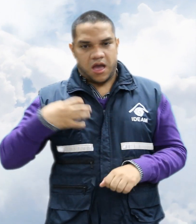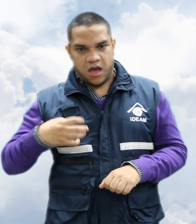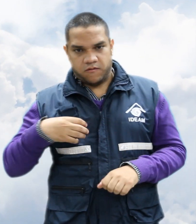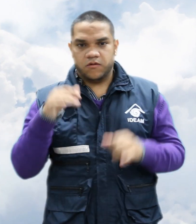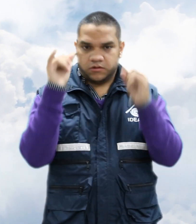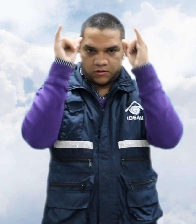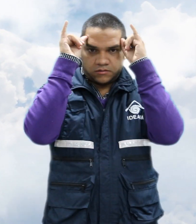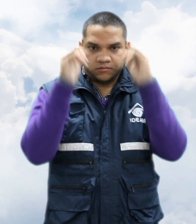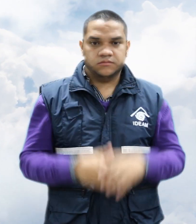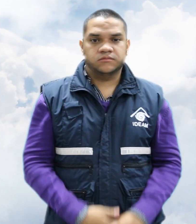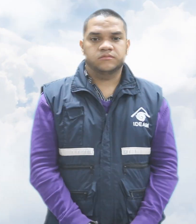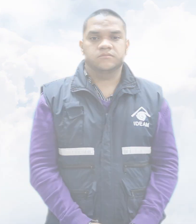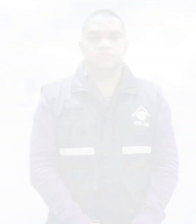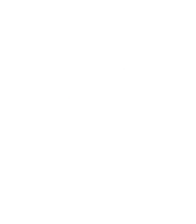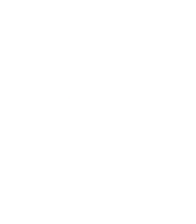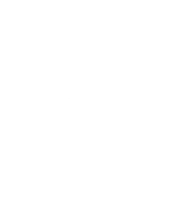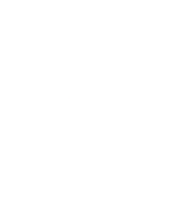y Android. ¡Suscríbete al canal!